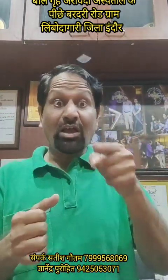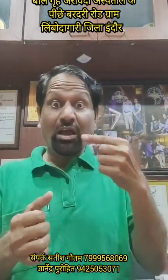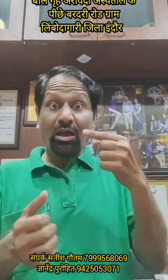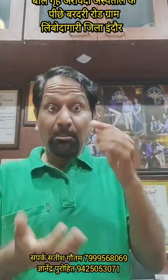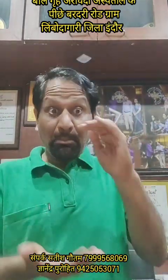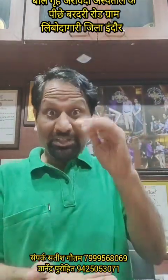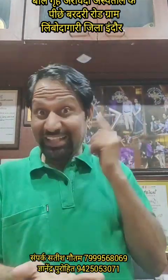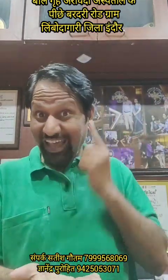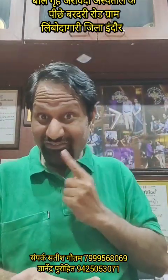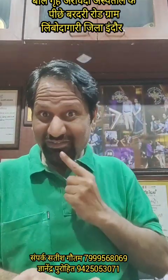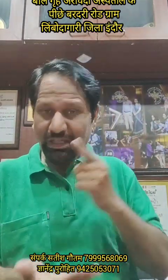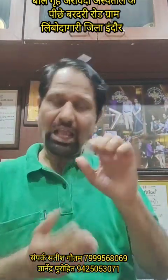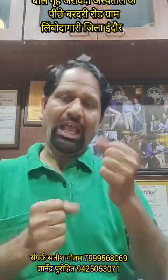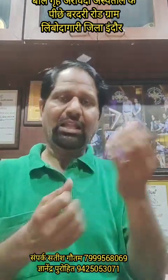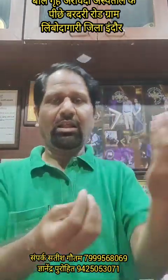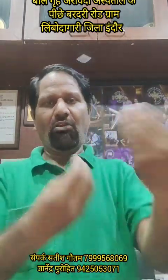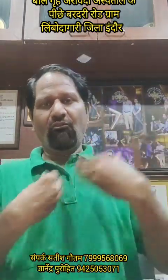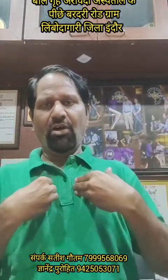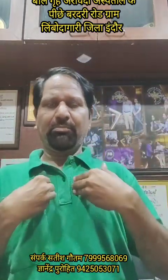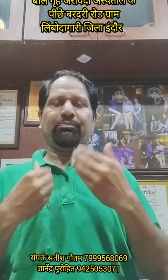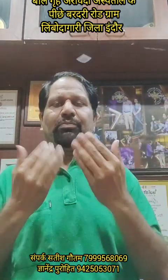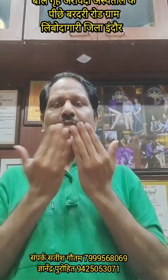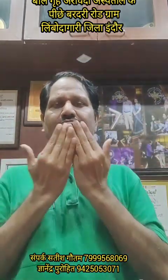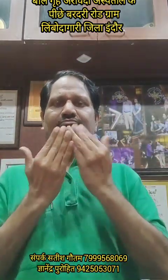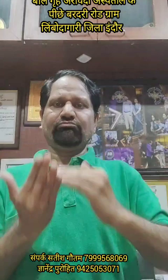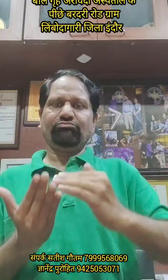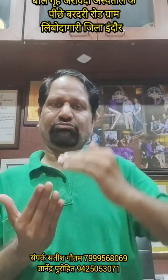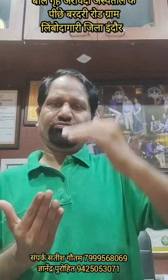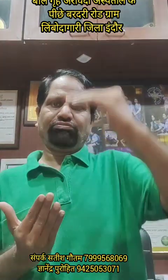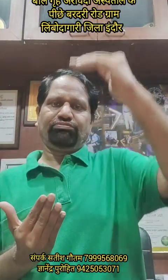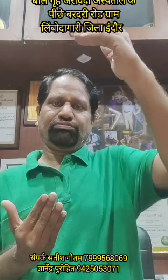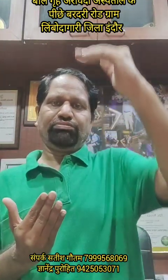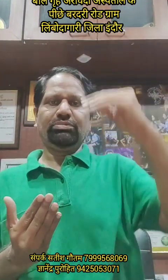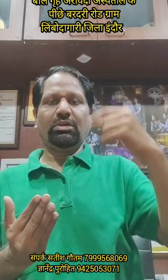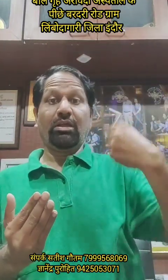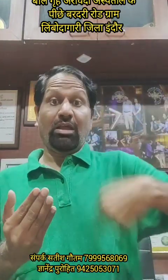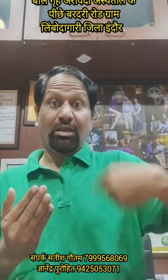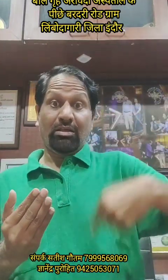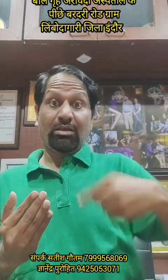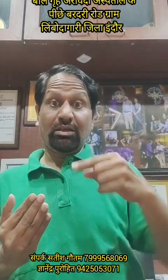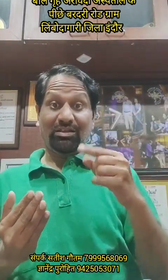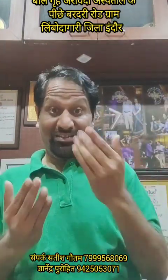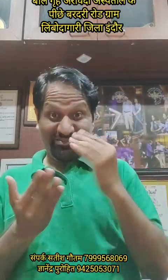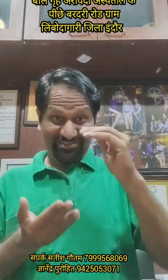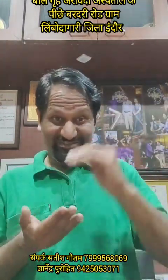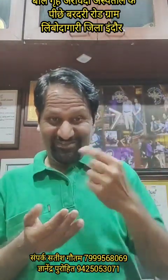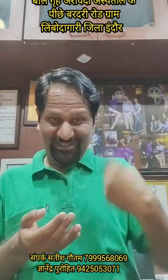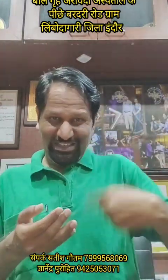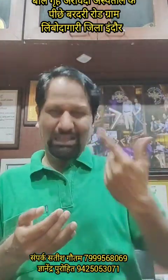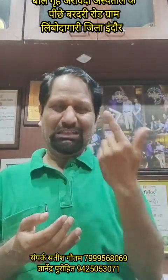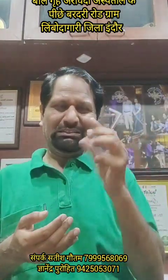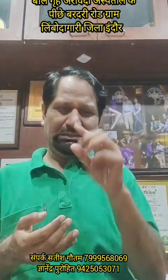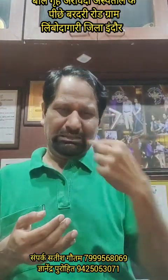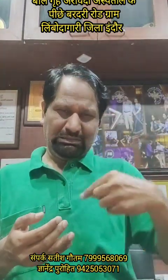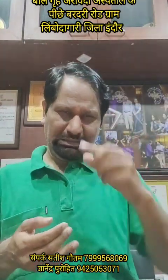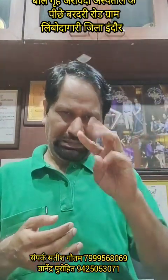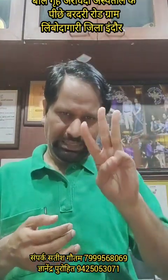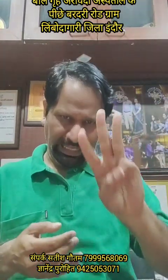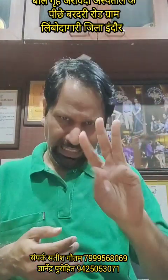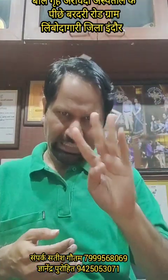के अलावा, यदि माता पिता बहुत गरीब हैं, उसका लालन पालन नहीं कर सकते, उस मूक बधिर बालक को आप हमारे यहाँ एडमिशन करा सकते